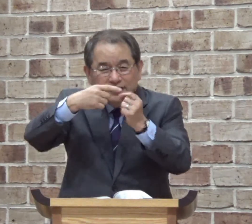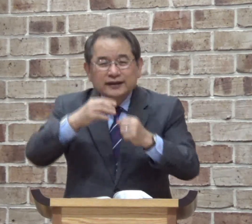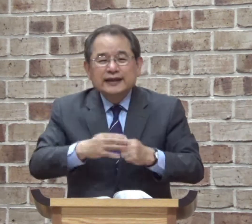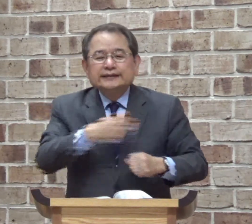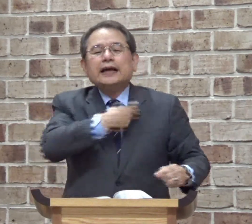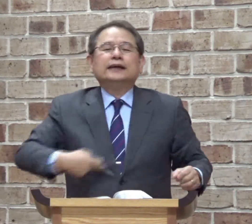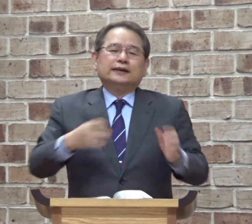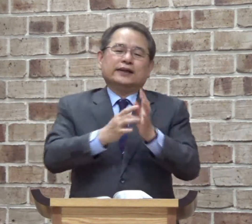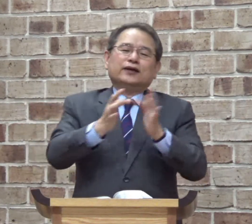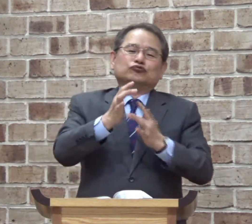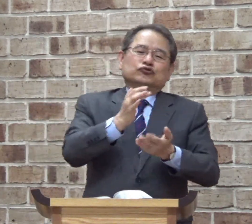예수님의 제자로